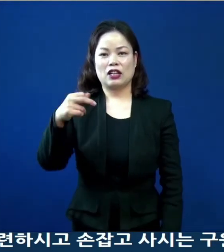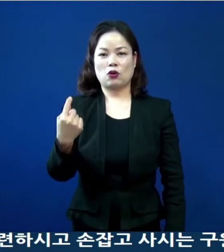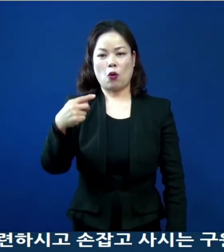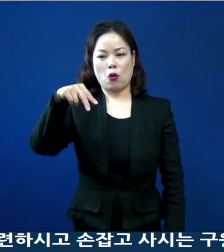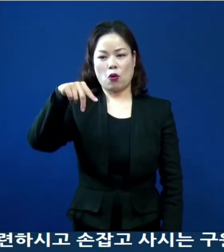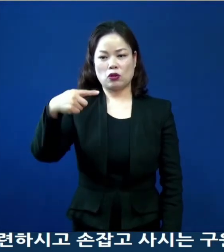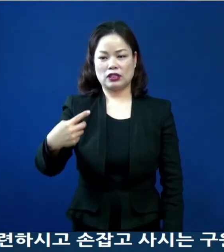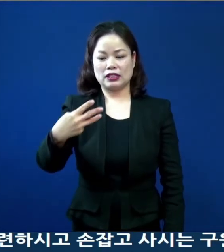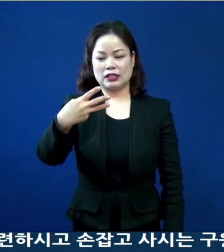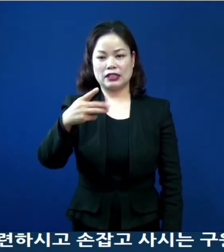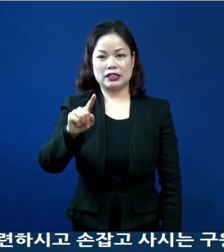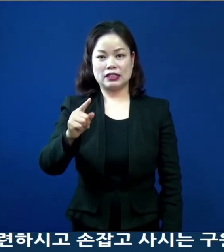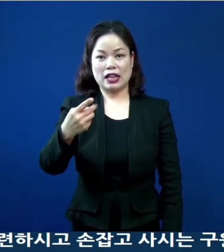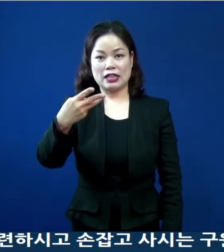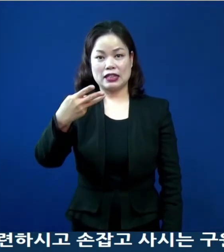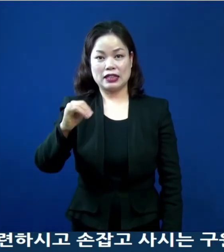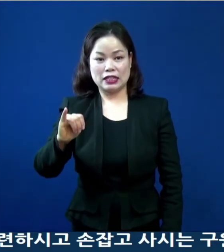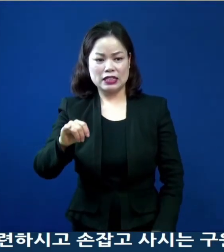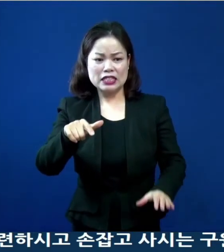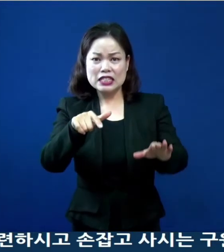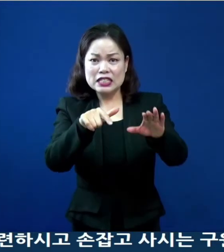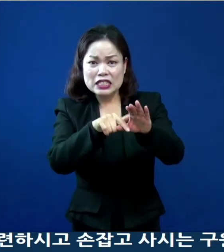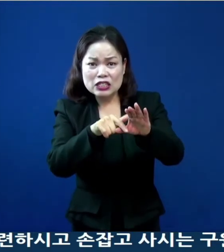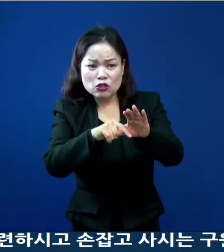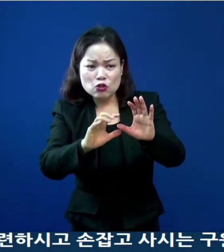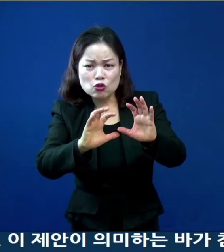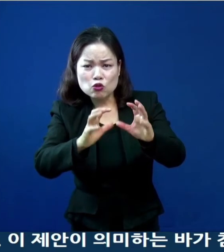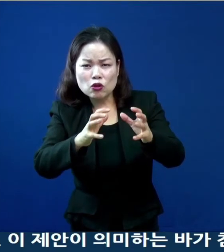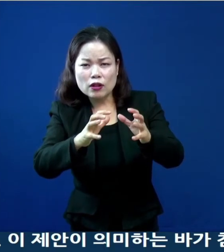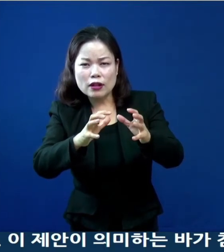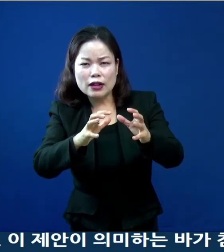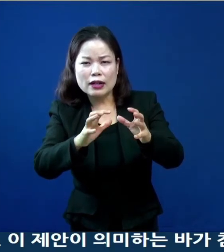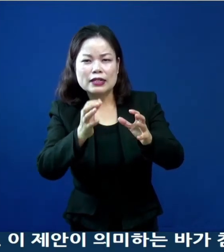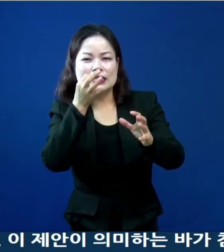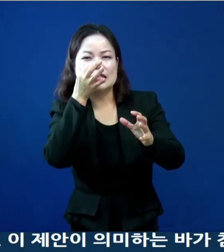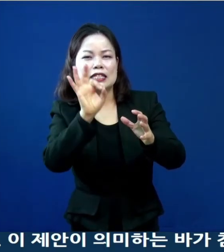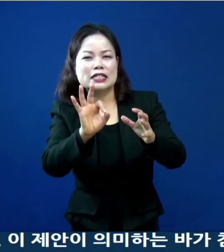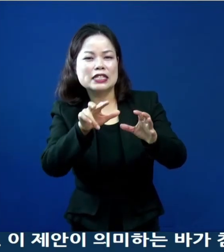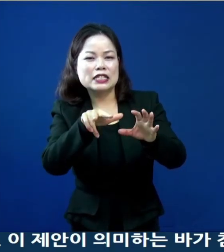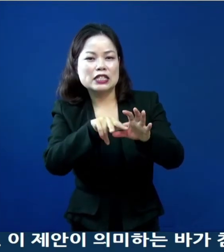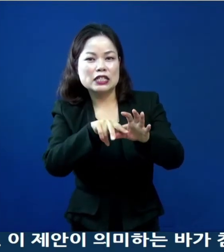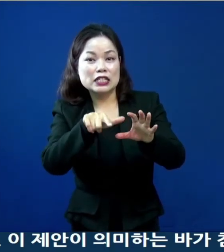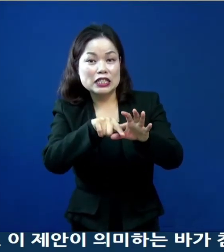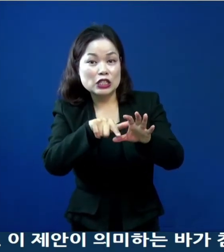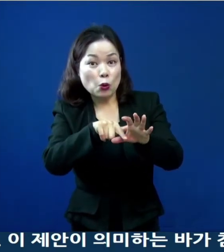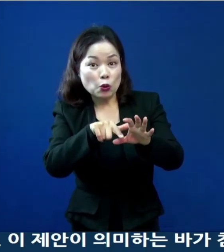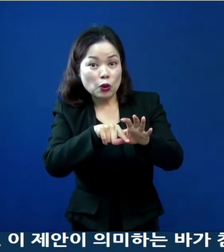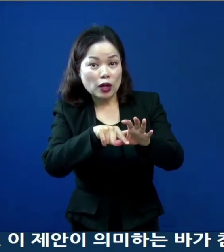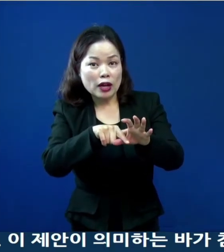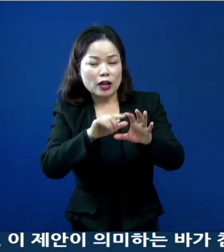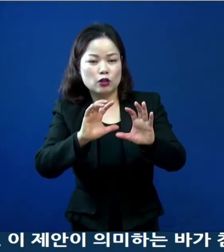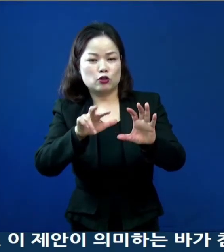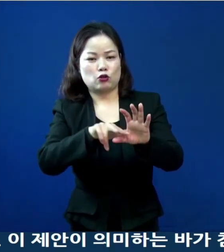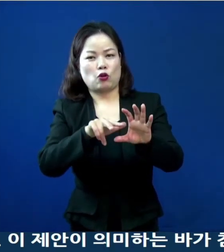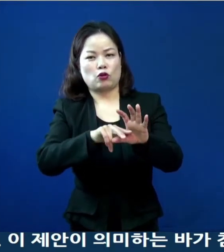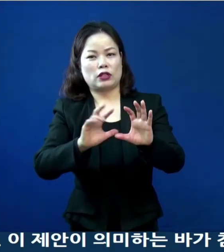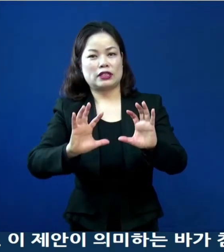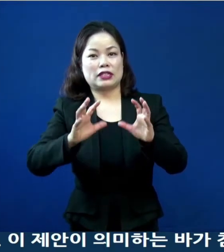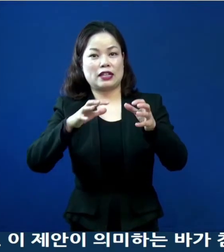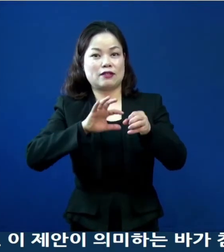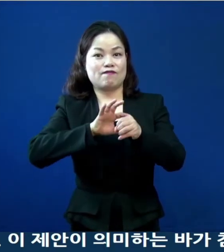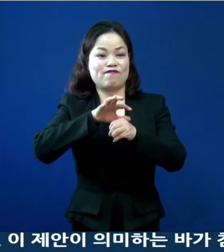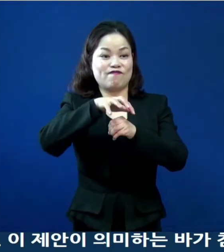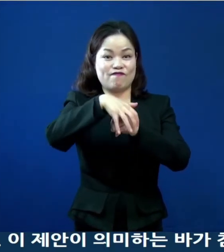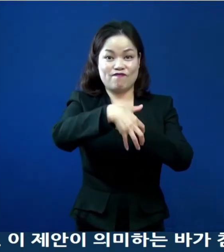콘스탄틴 로마 황제가 기독교를 국가 종교로 인정했습니다. 그래서 기독교가 이제 전체 세계를